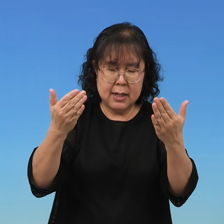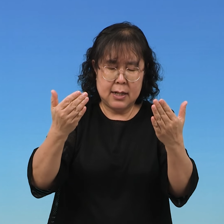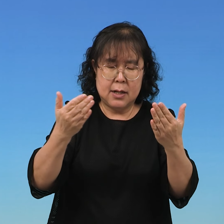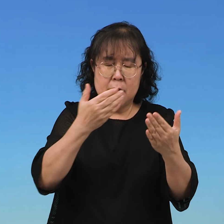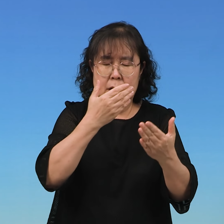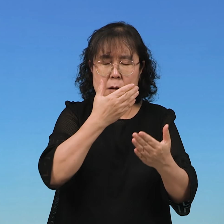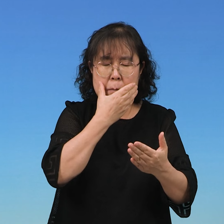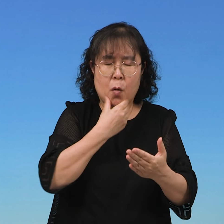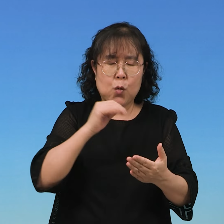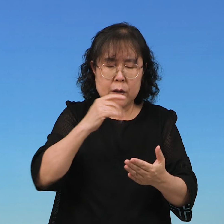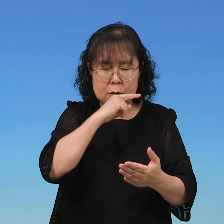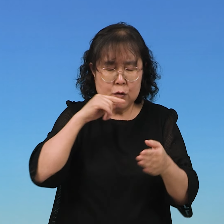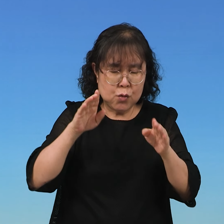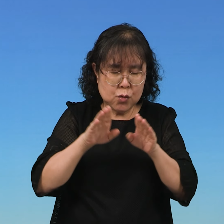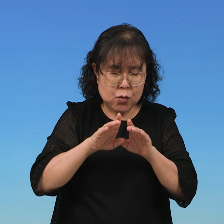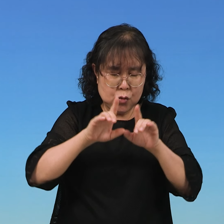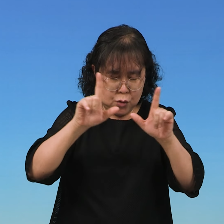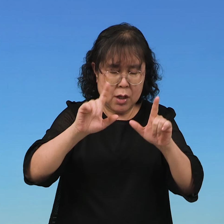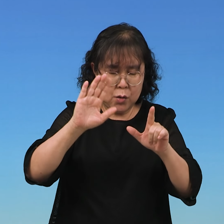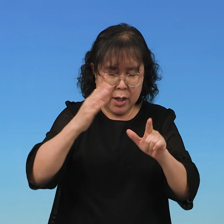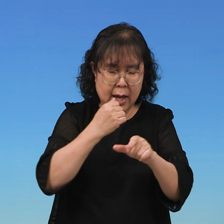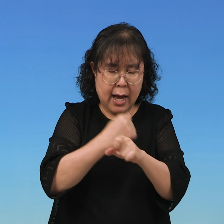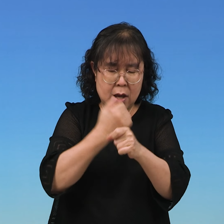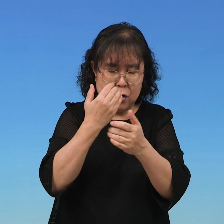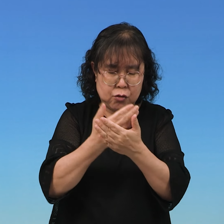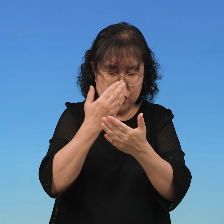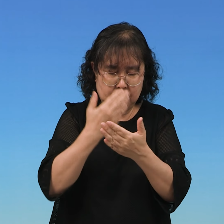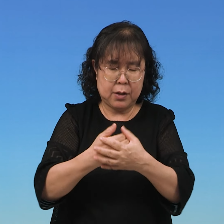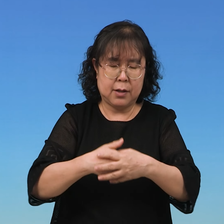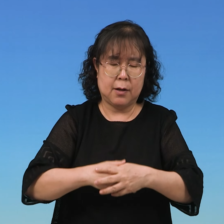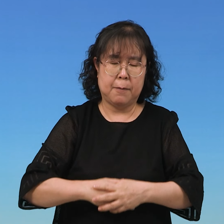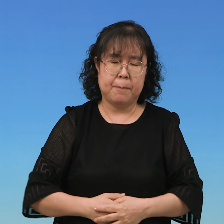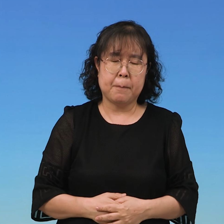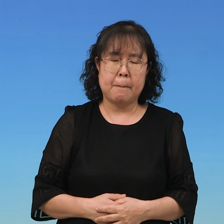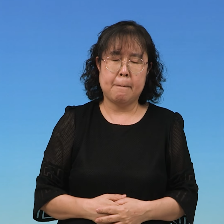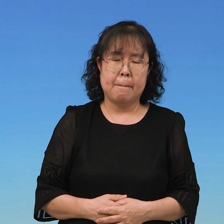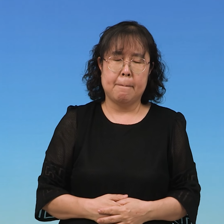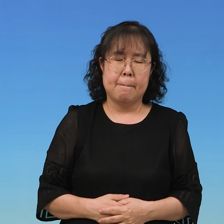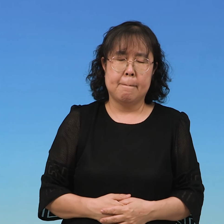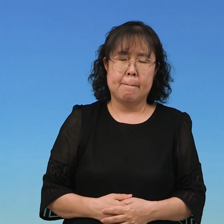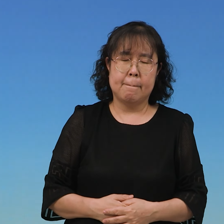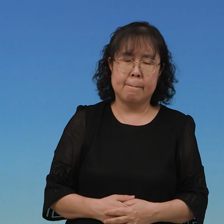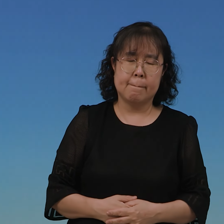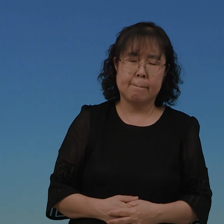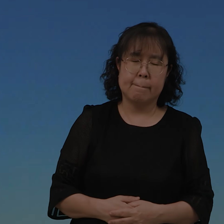아름답고 복된 추수감사주일이 되도록 주님 인도하여 주시옵소서.